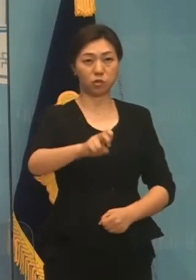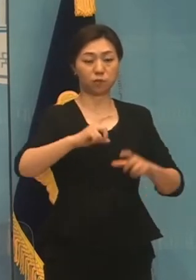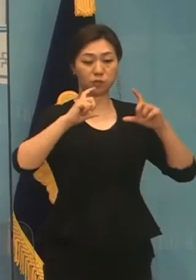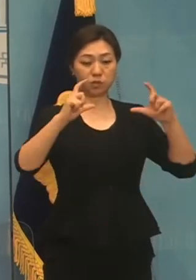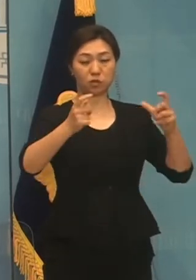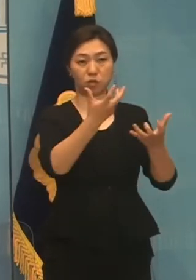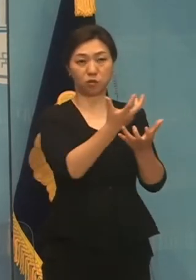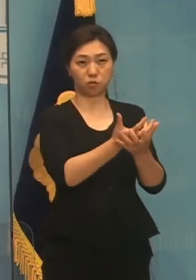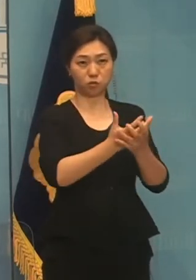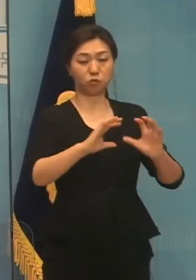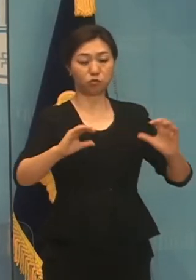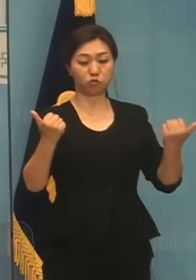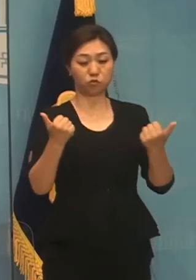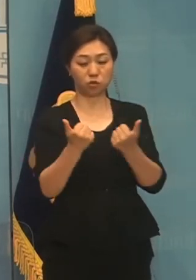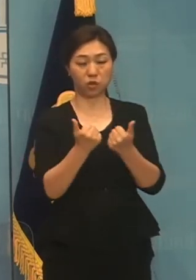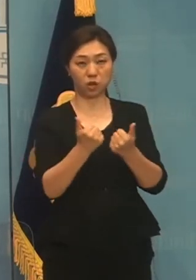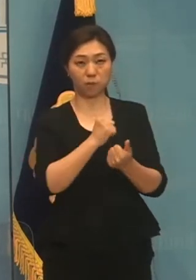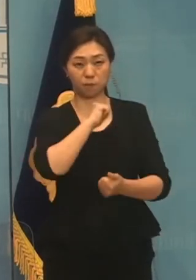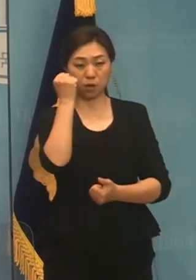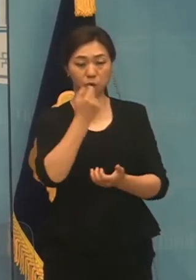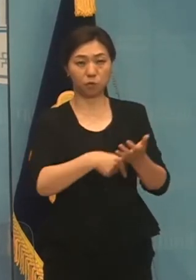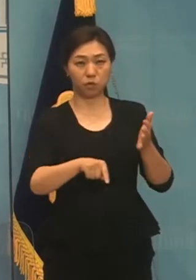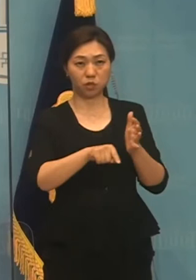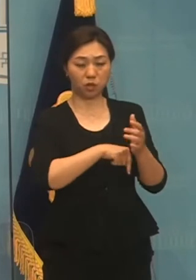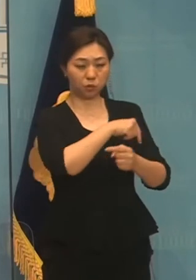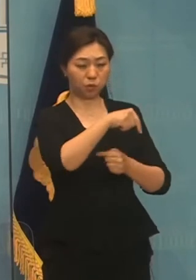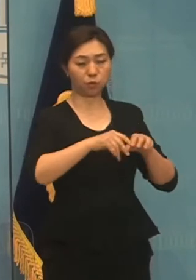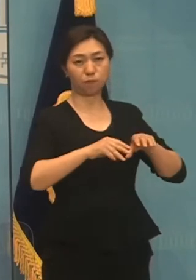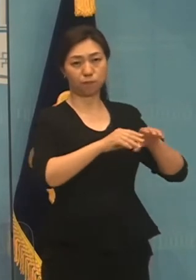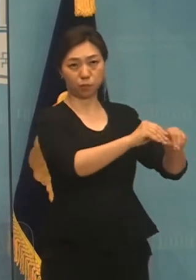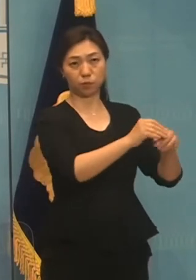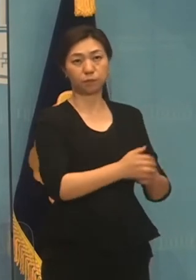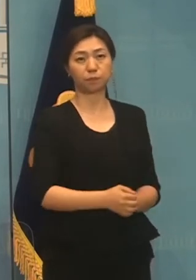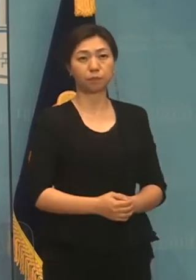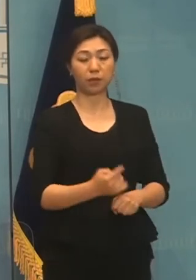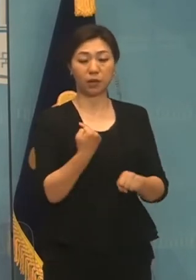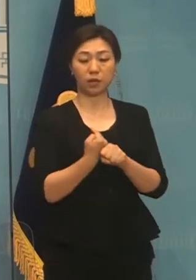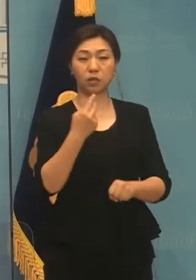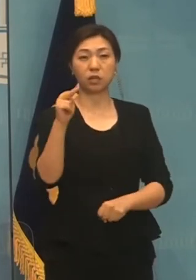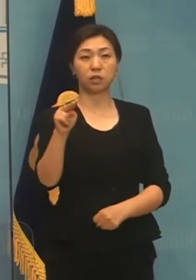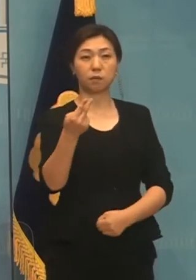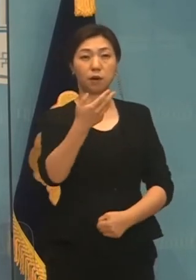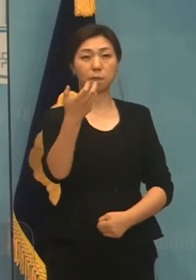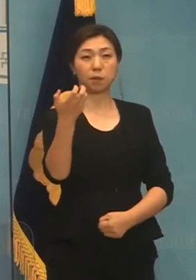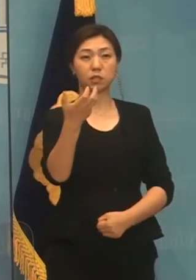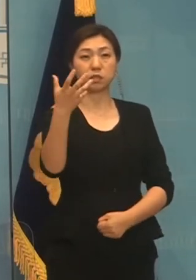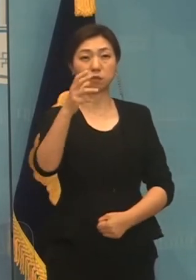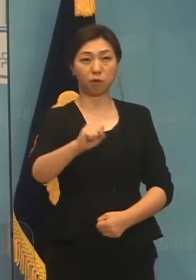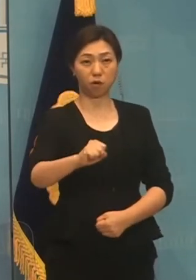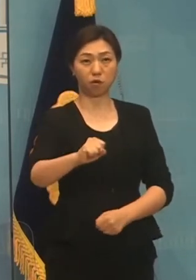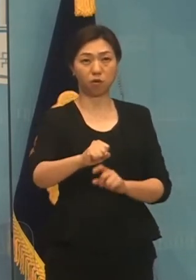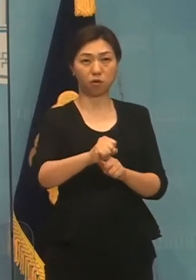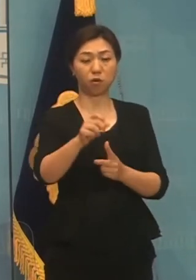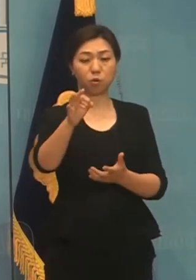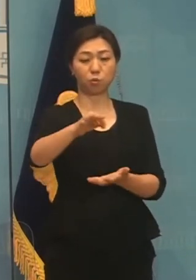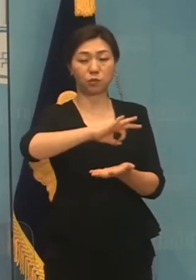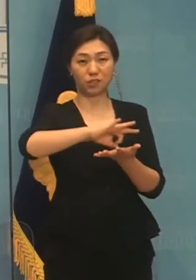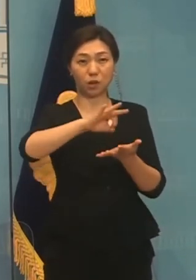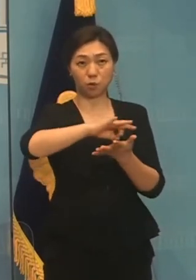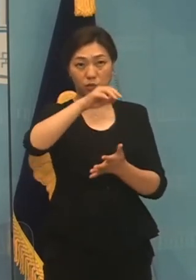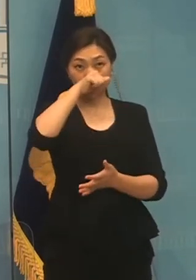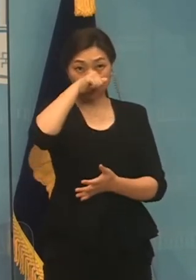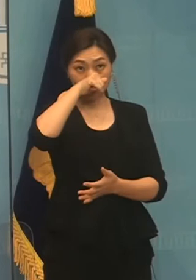전 오늘 바로 이 시간 세금 280억 원이 투입된 남북 공동 연락사무소가 북한에